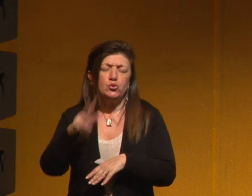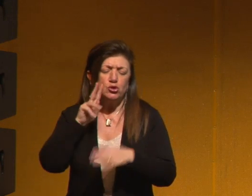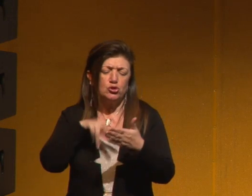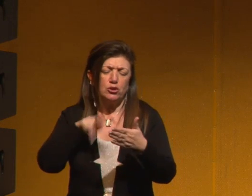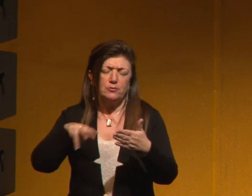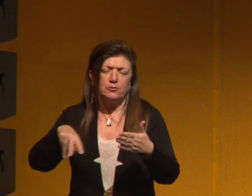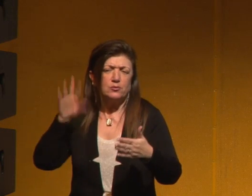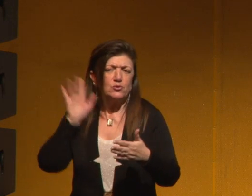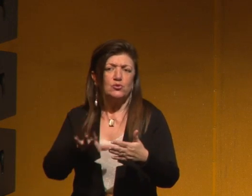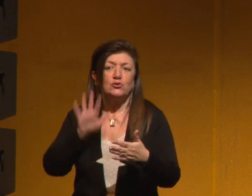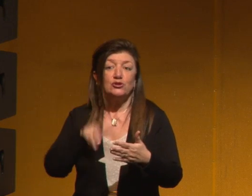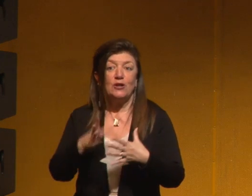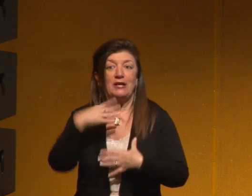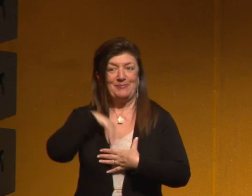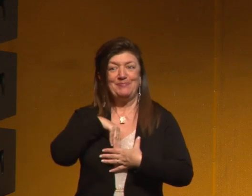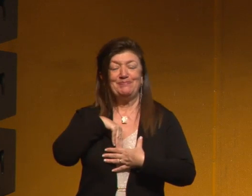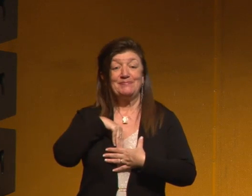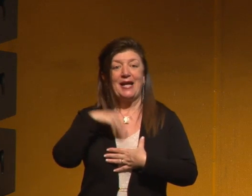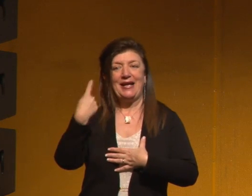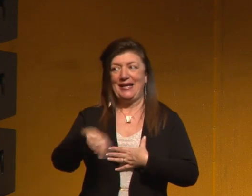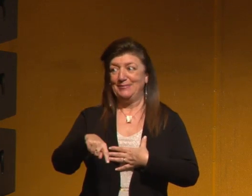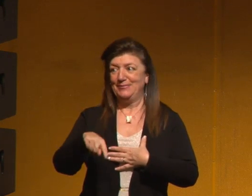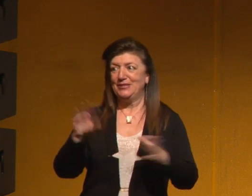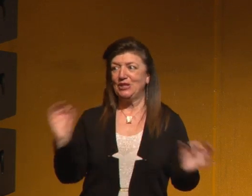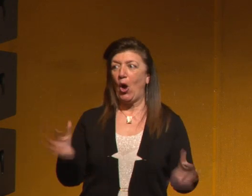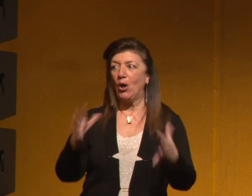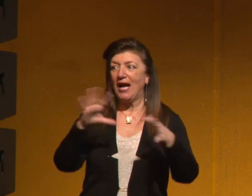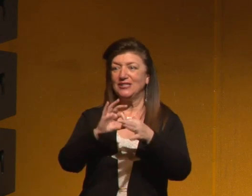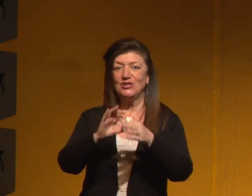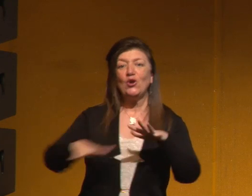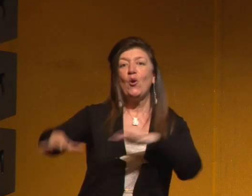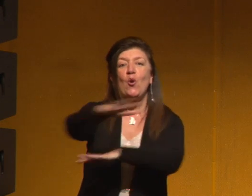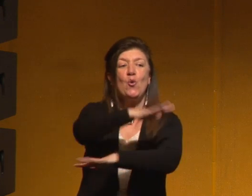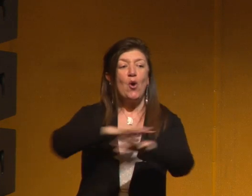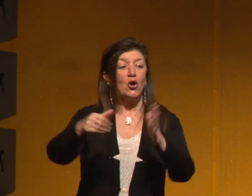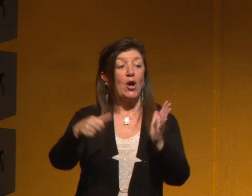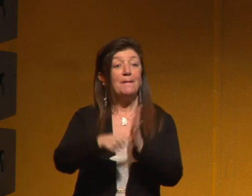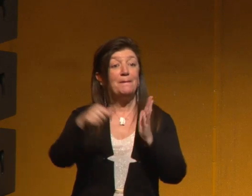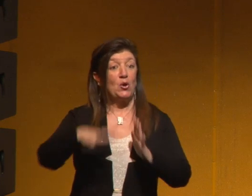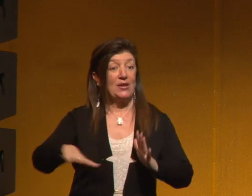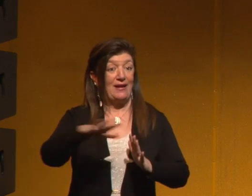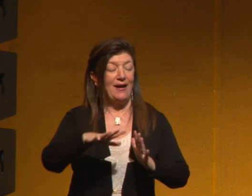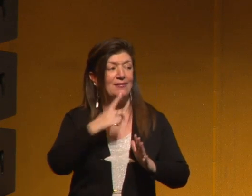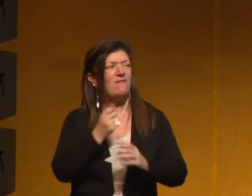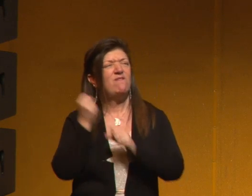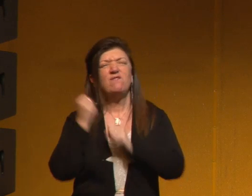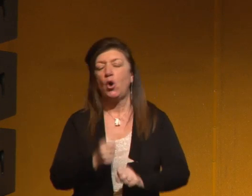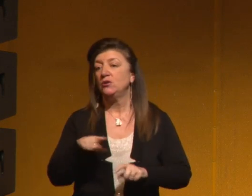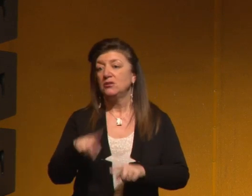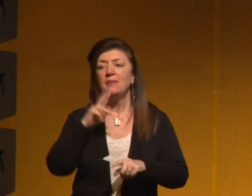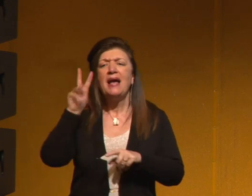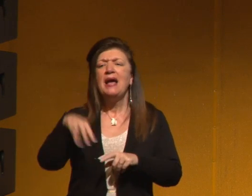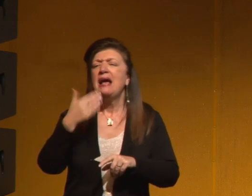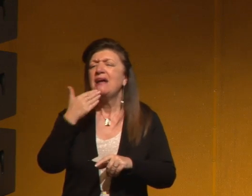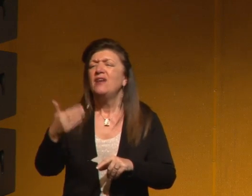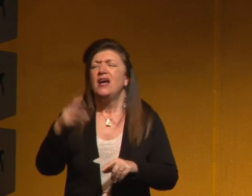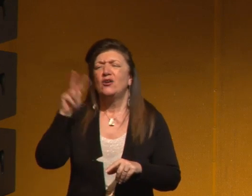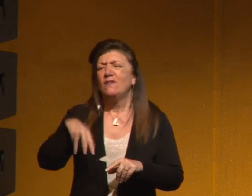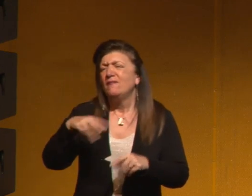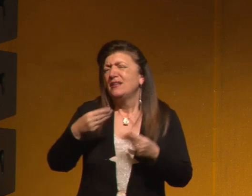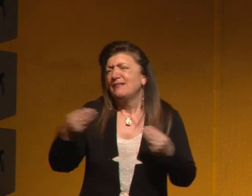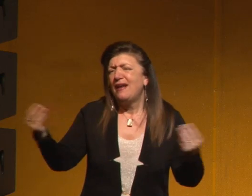in questo un luogo importante fondamentale e la ringrazio davvero per l'attenzione che ha voluto sin